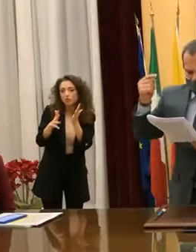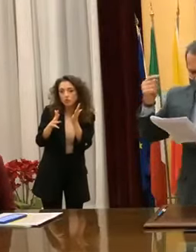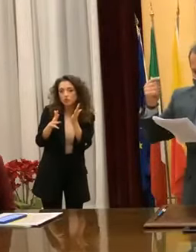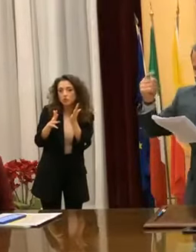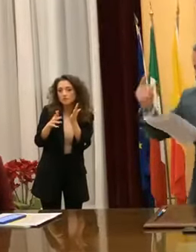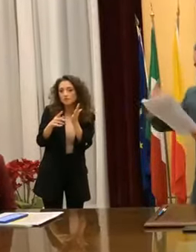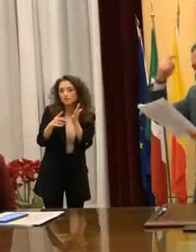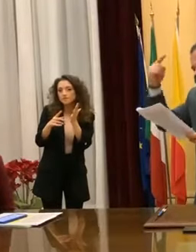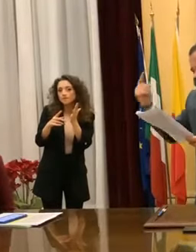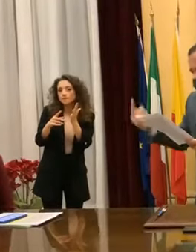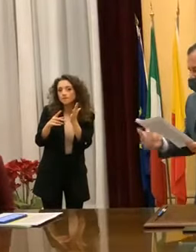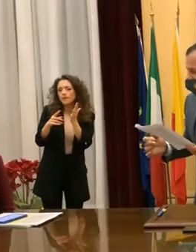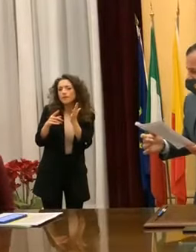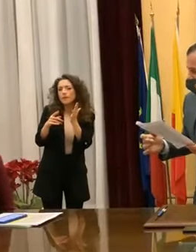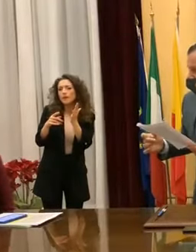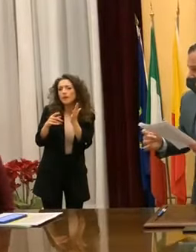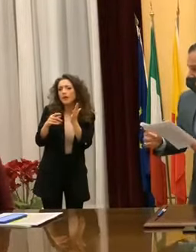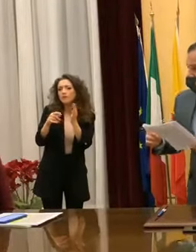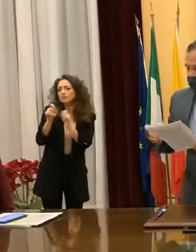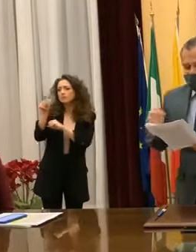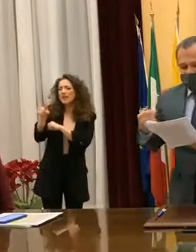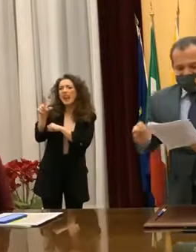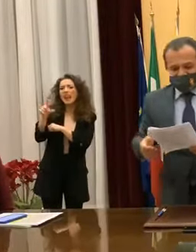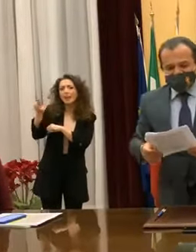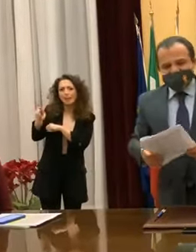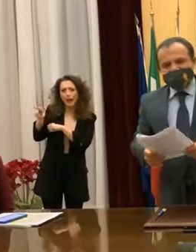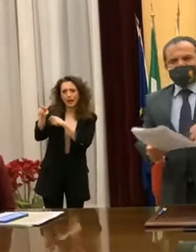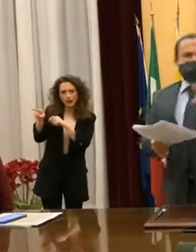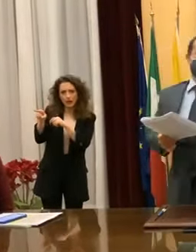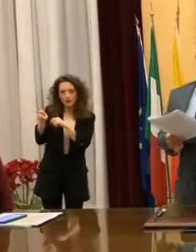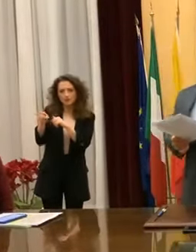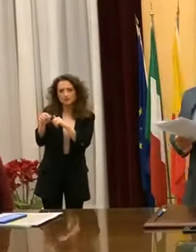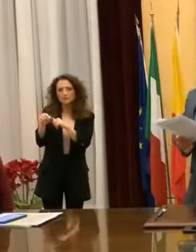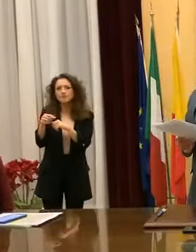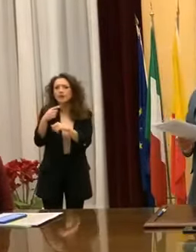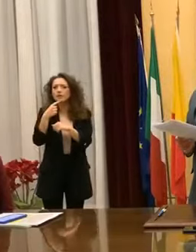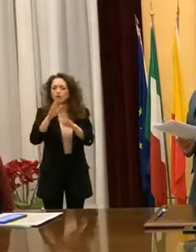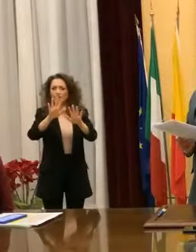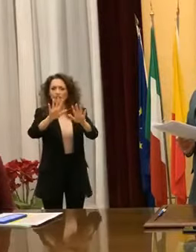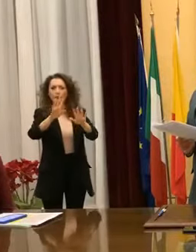volta il 4 di gennaio replica. Teniamoci.